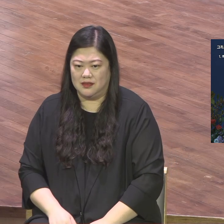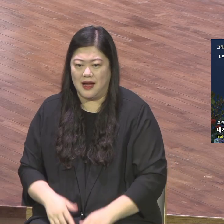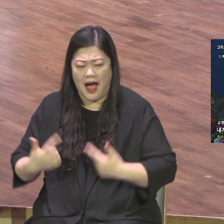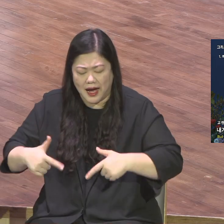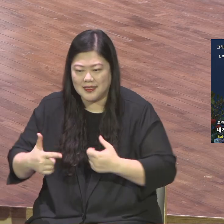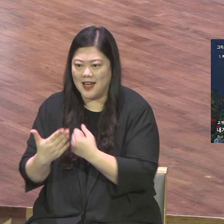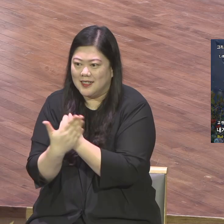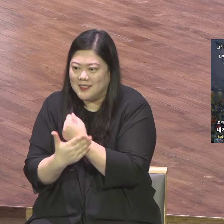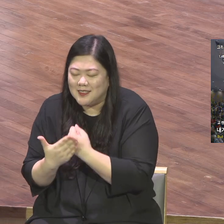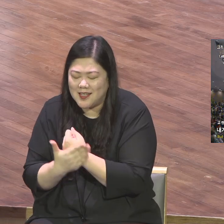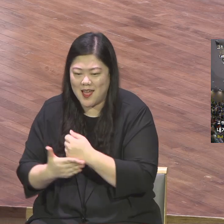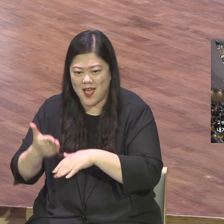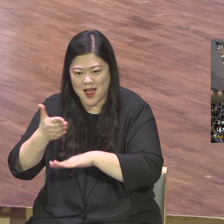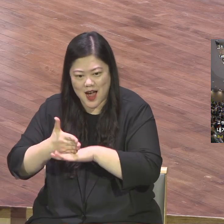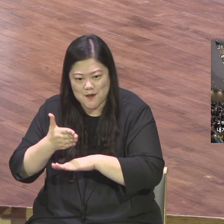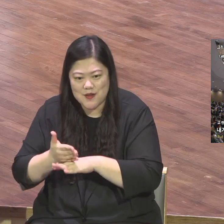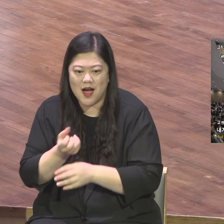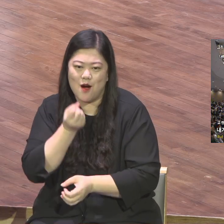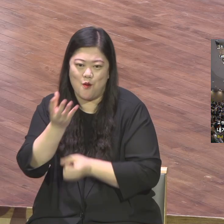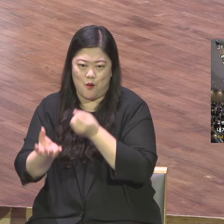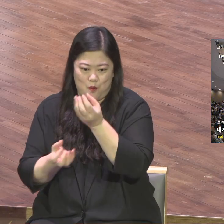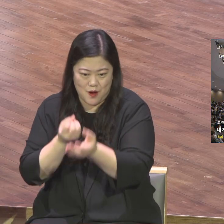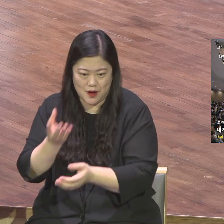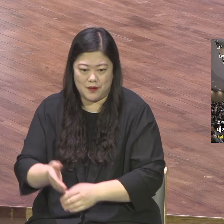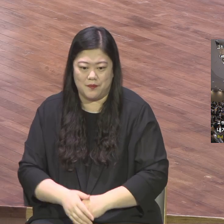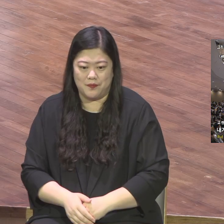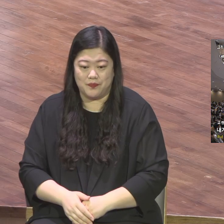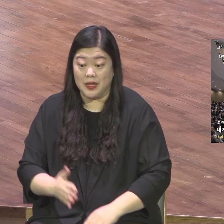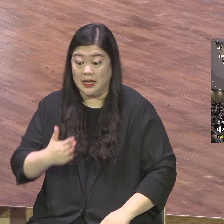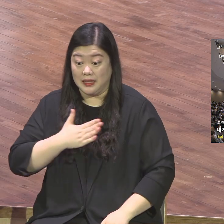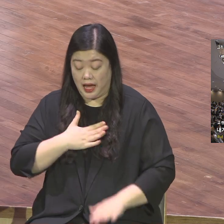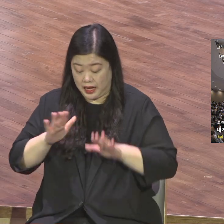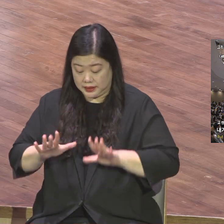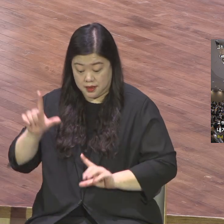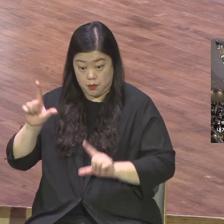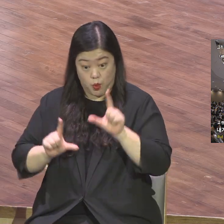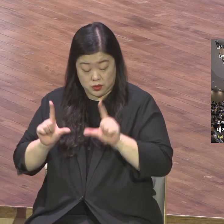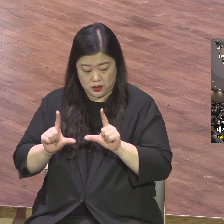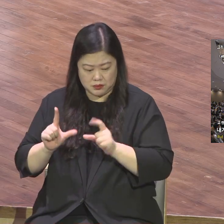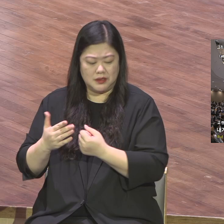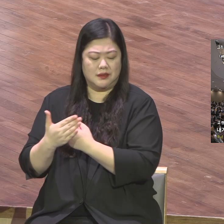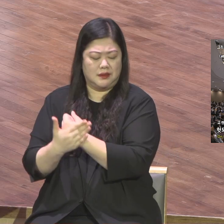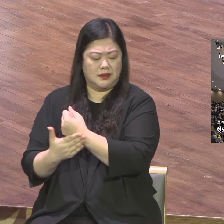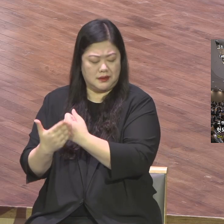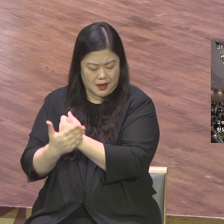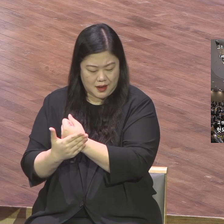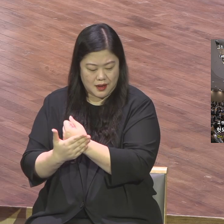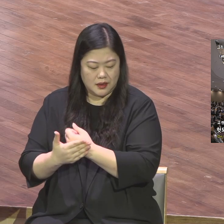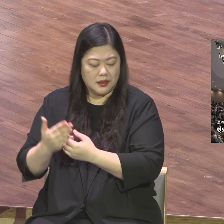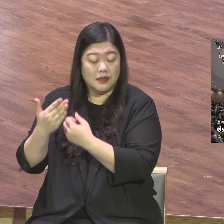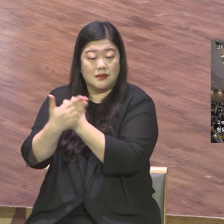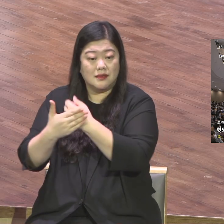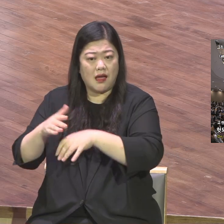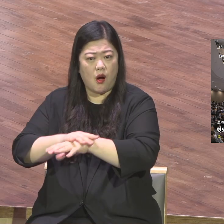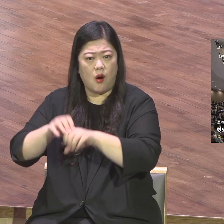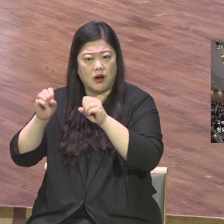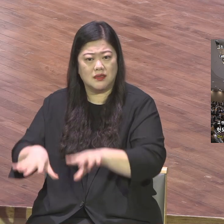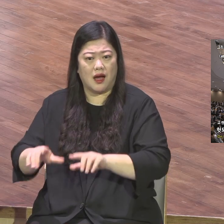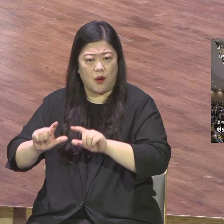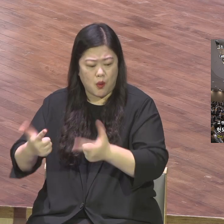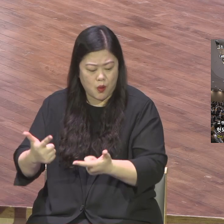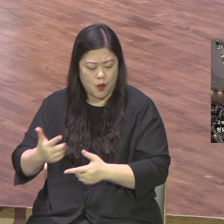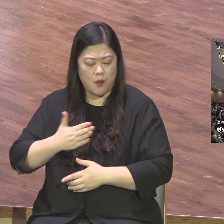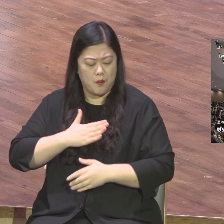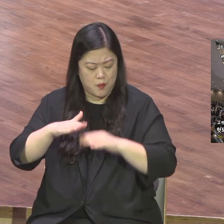내가 나된 것은 하나님의 은혜로 된 것이니 내게 주신 그의 은혜가 헛되지 아니하여 내가